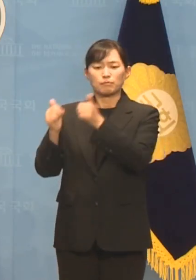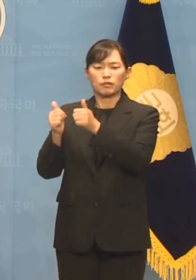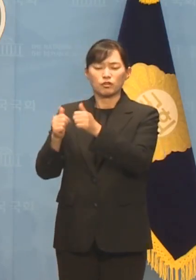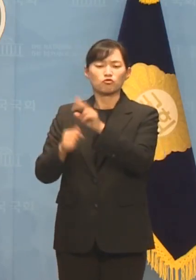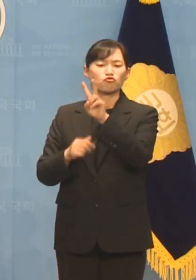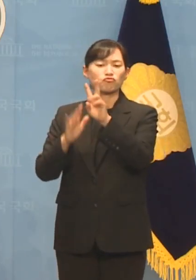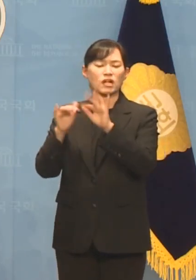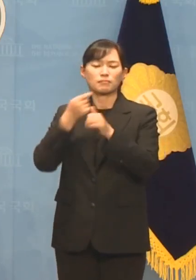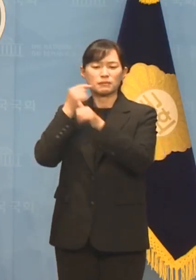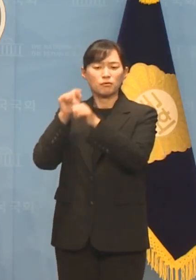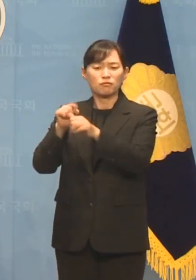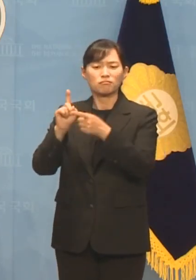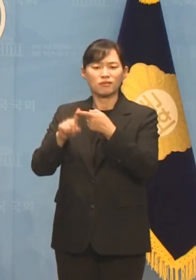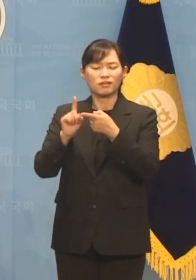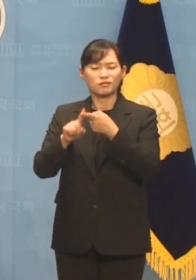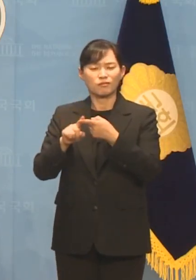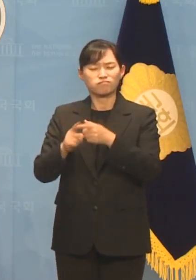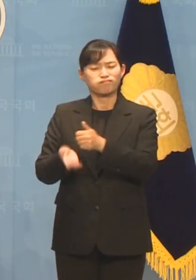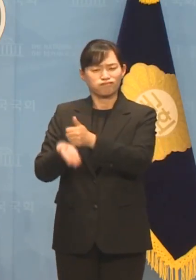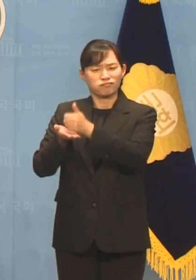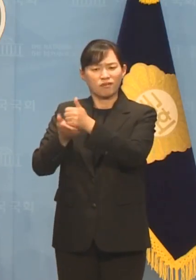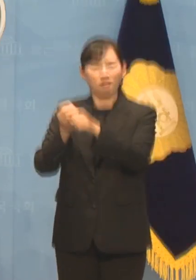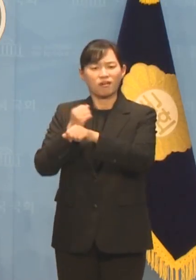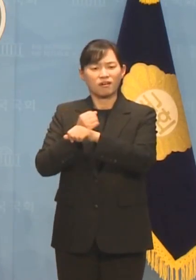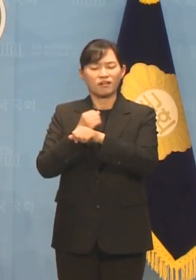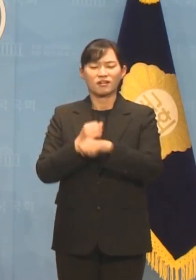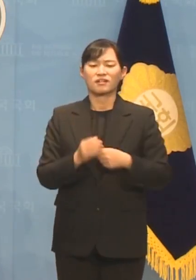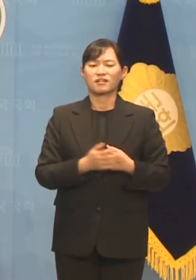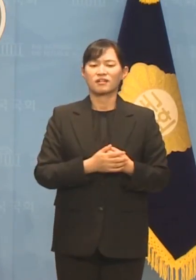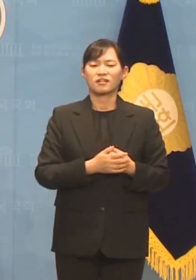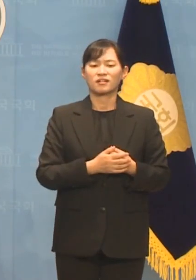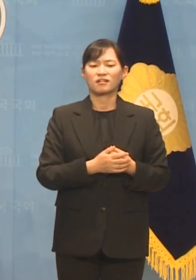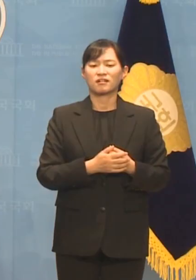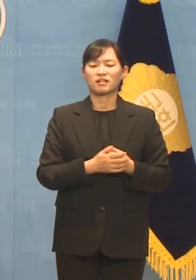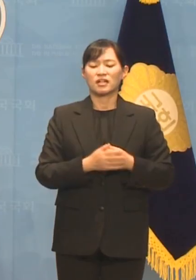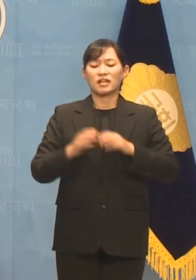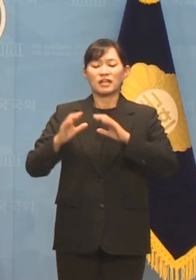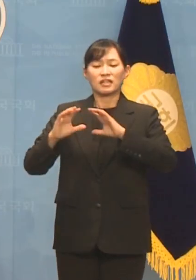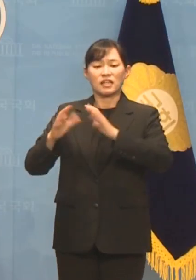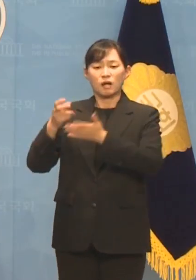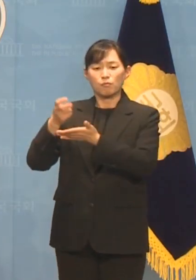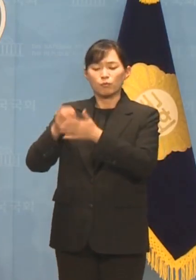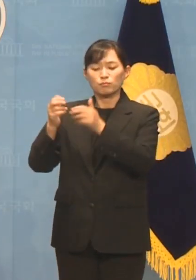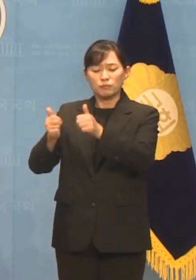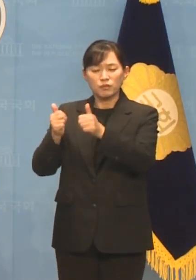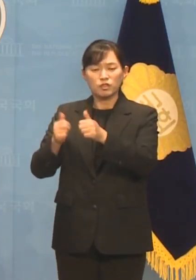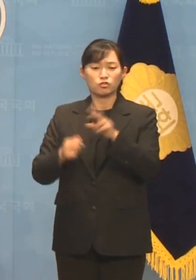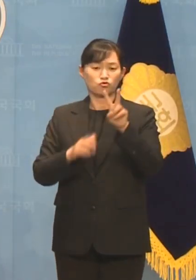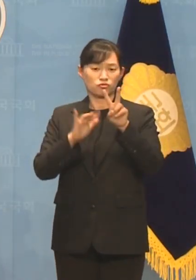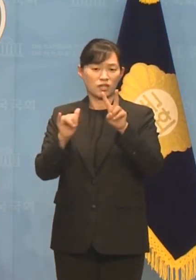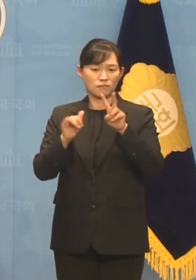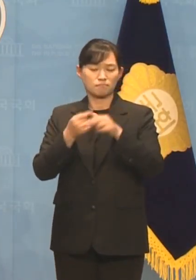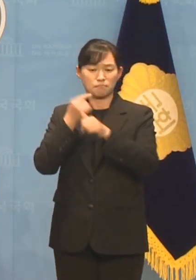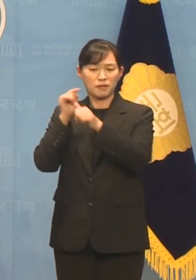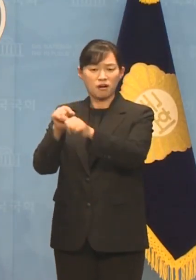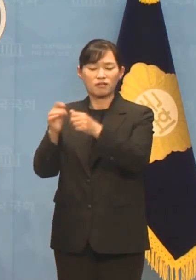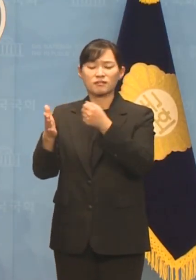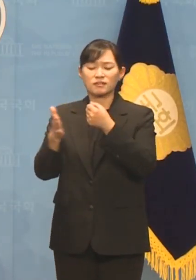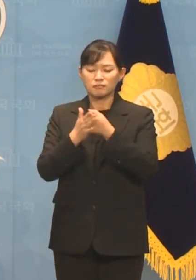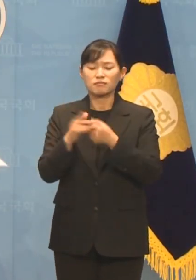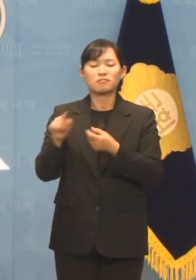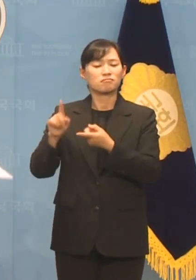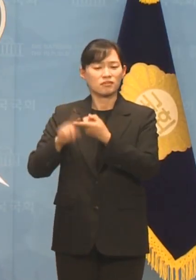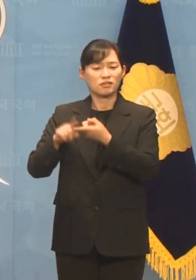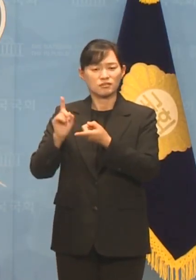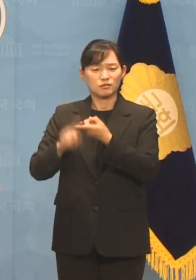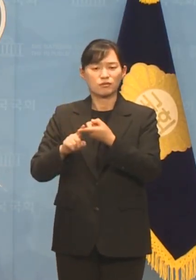평가한다며 최생목 대행이 이미 논란의 여지가 있는 국회 몫의 헌법재판관 2명을 임명했기 때문에 그 부분에